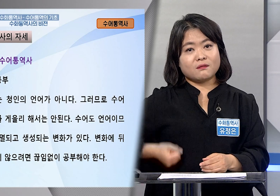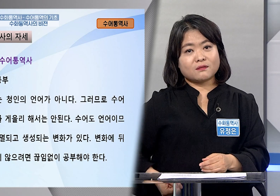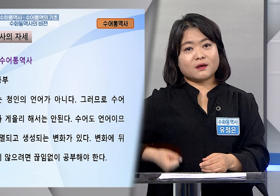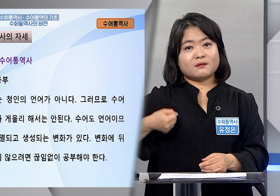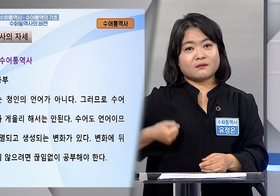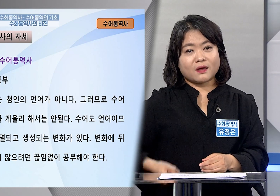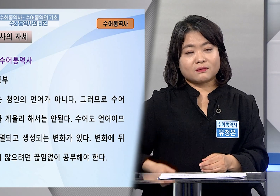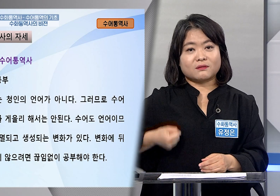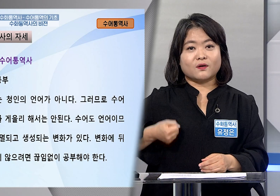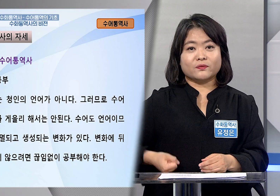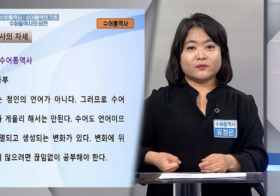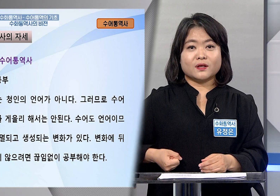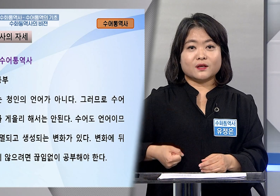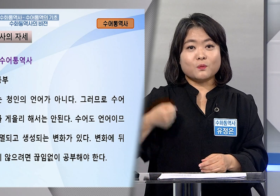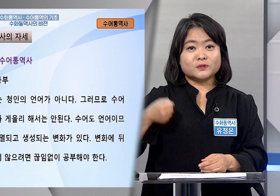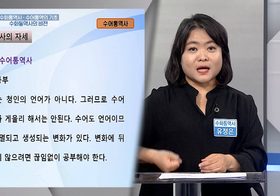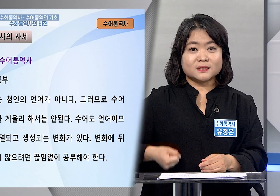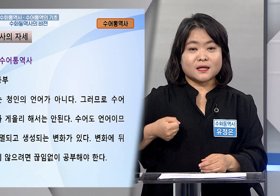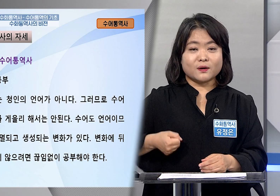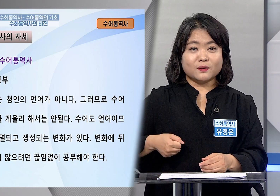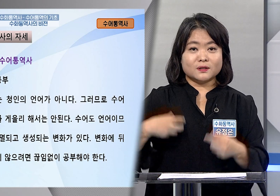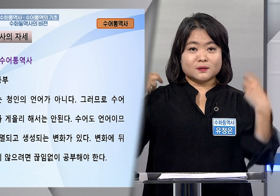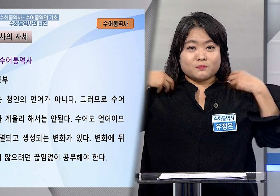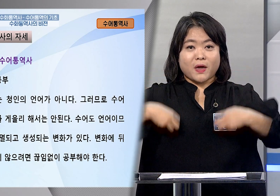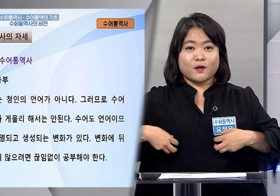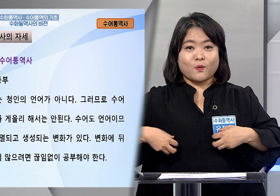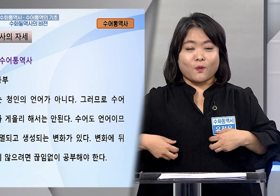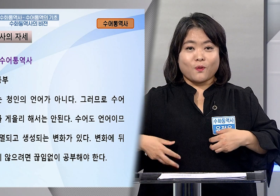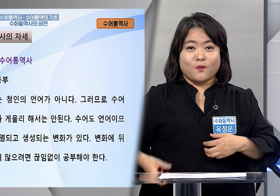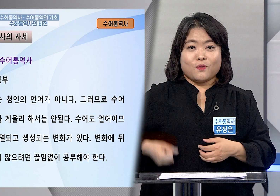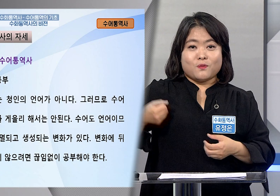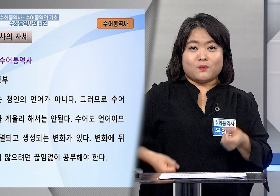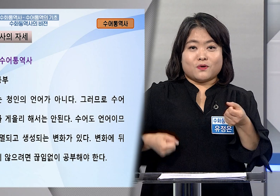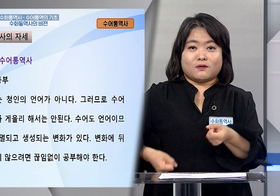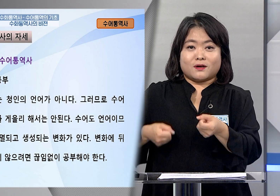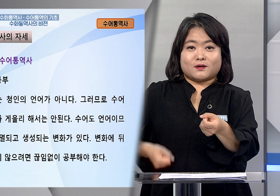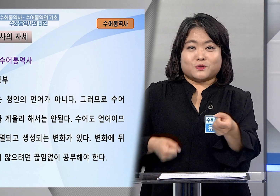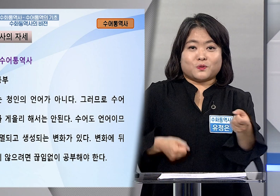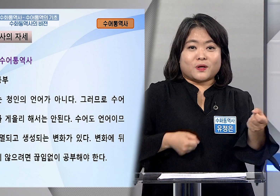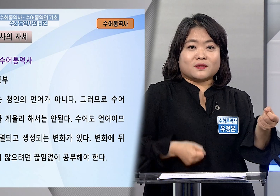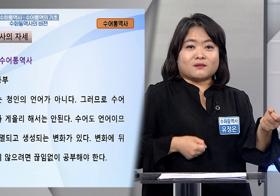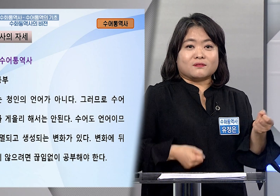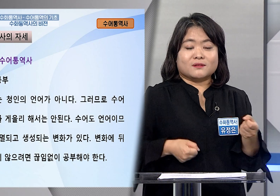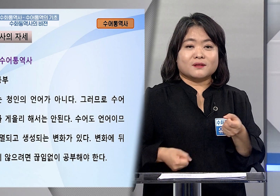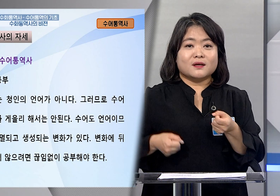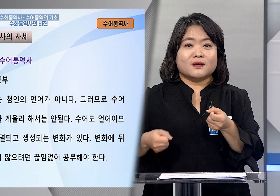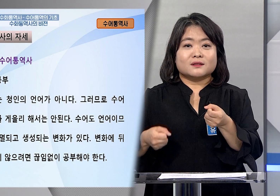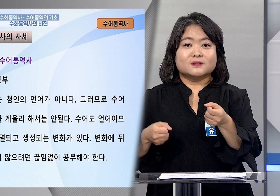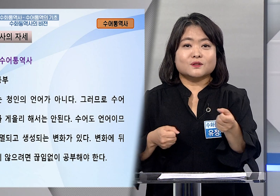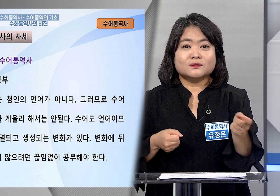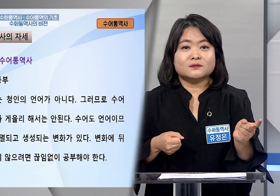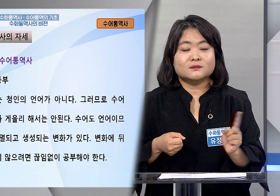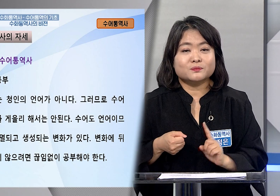이렇게 했던 이거 뭔지 아시나요? 매고 이렇게 소독했던 그런